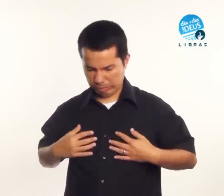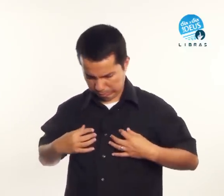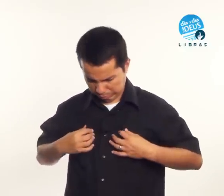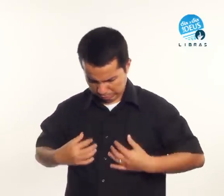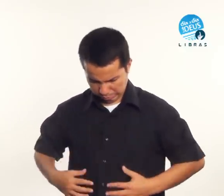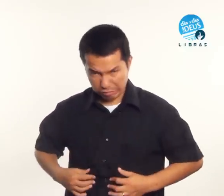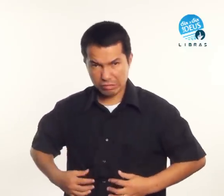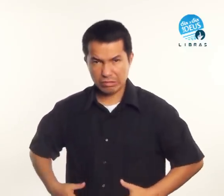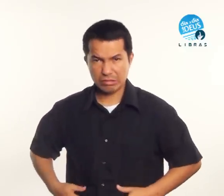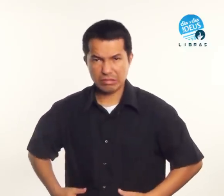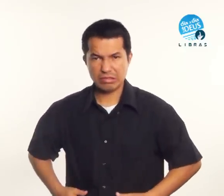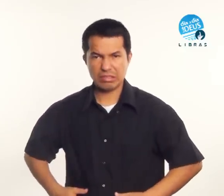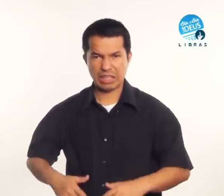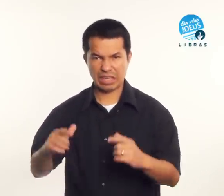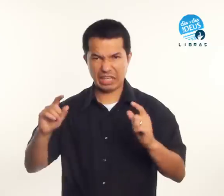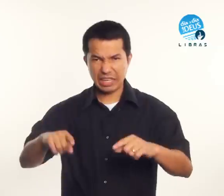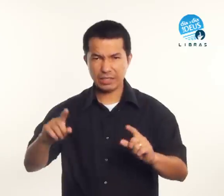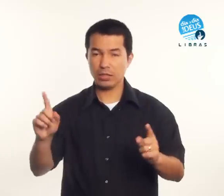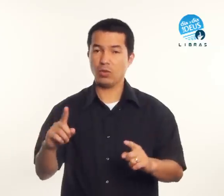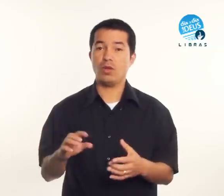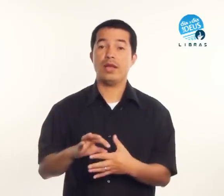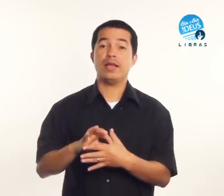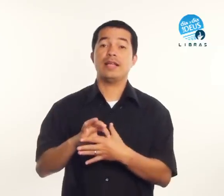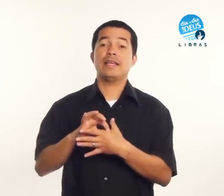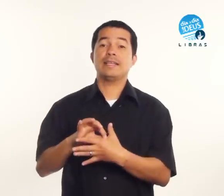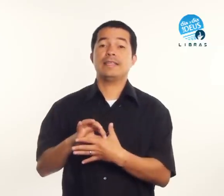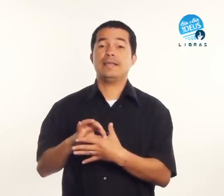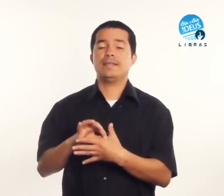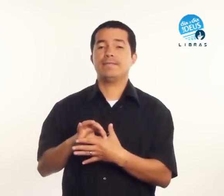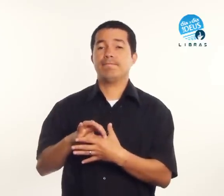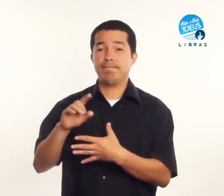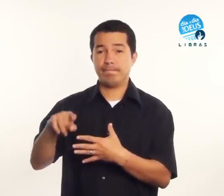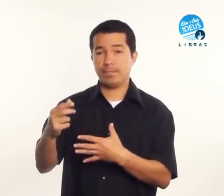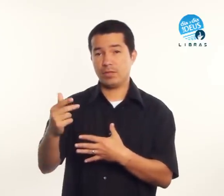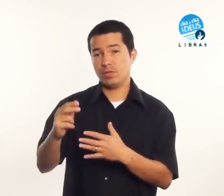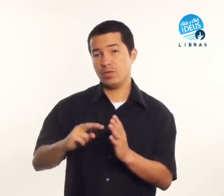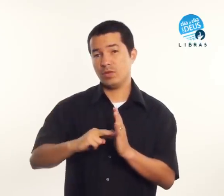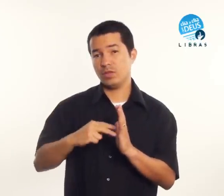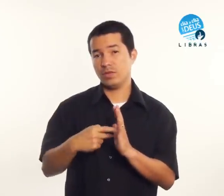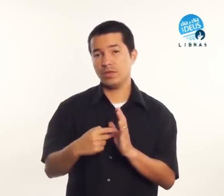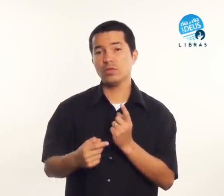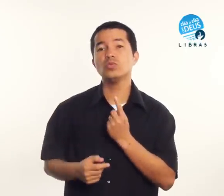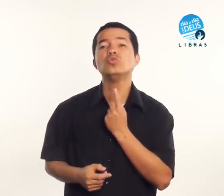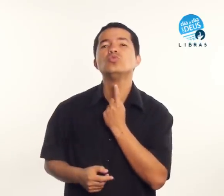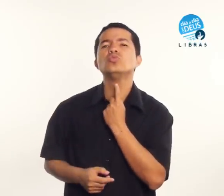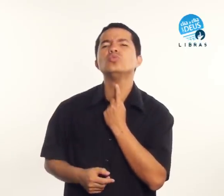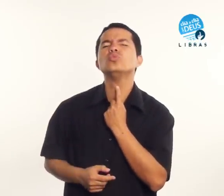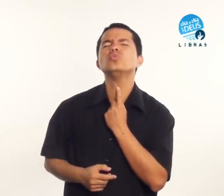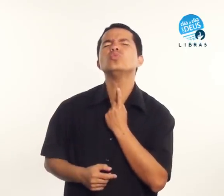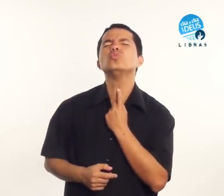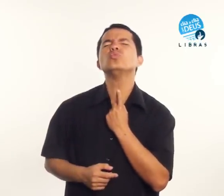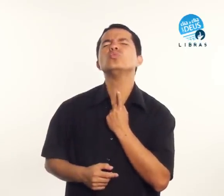nosso corpo, mas ela fala dos nossos desejos ardentes, das coisas que